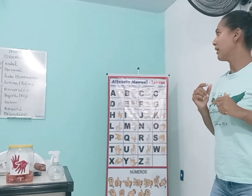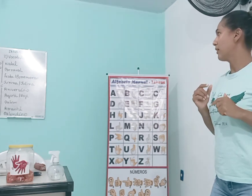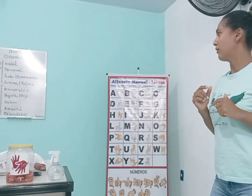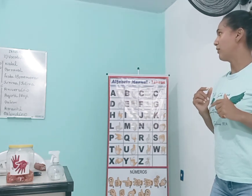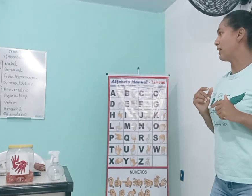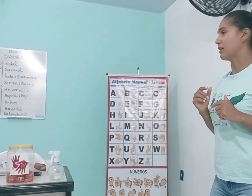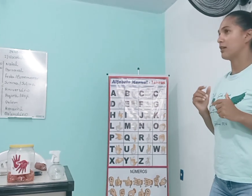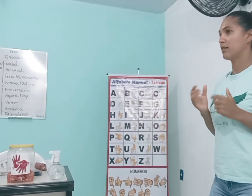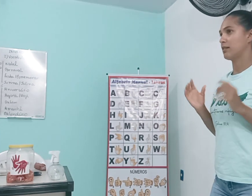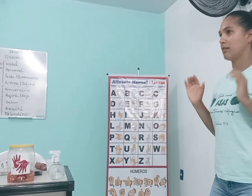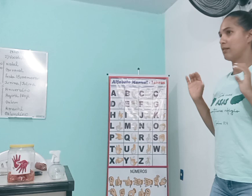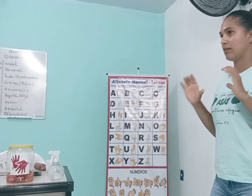Festa.